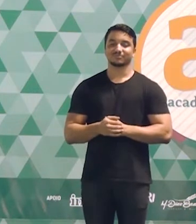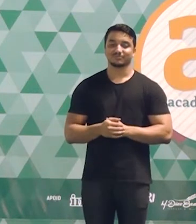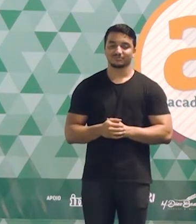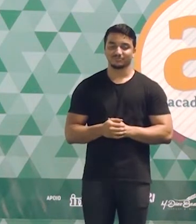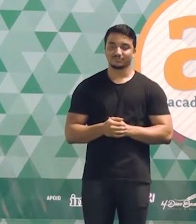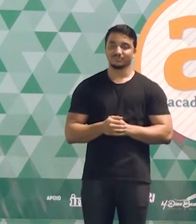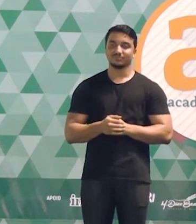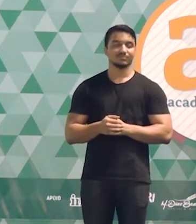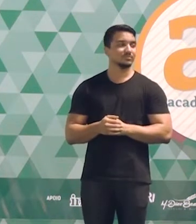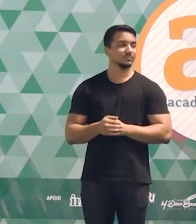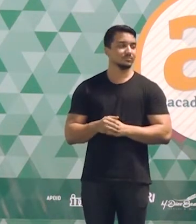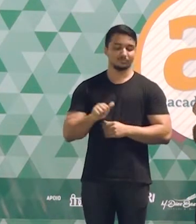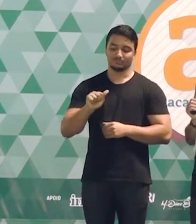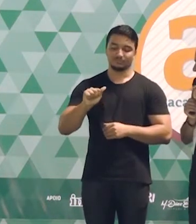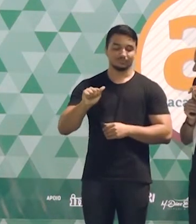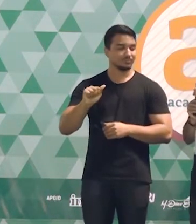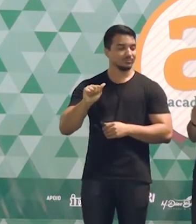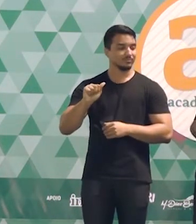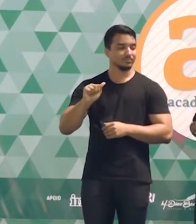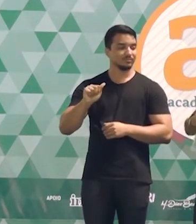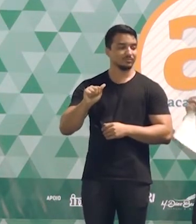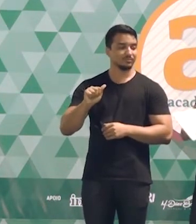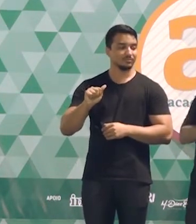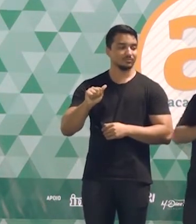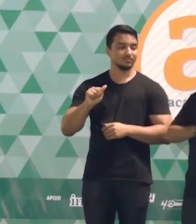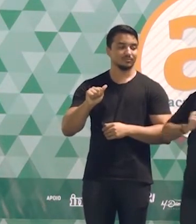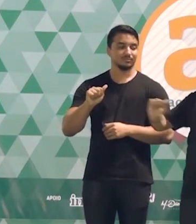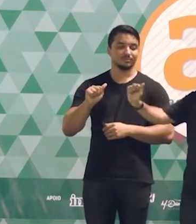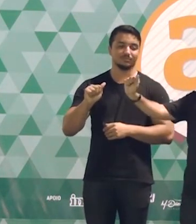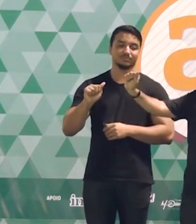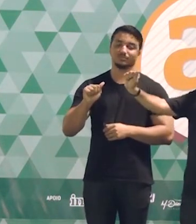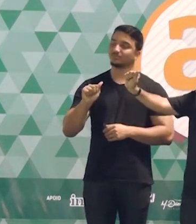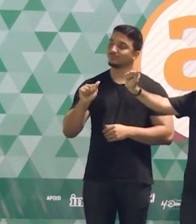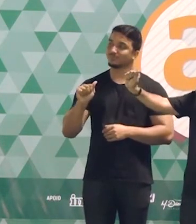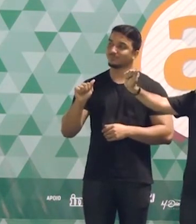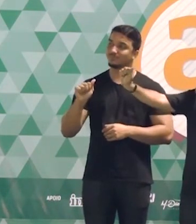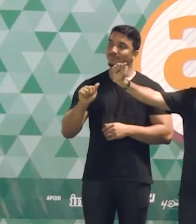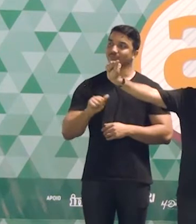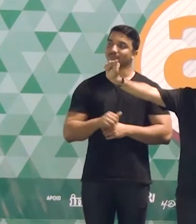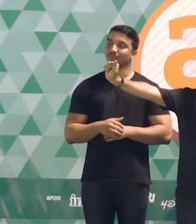Viu? Como faz a A? A. Sim?